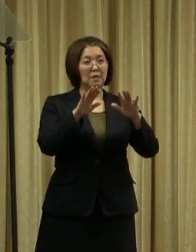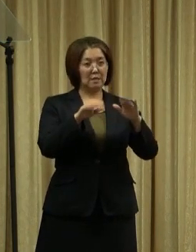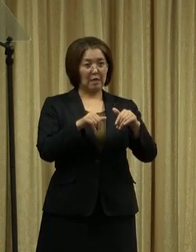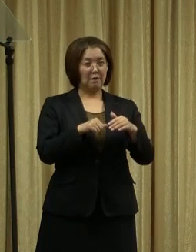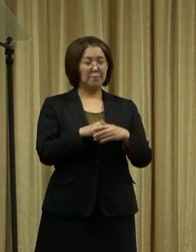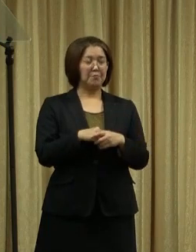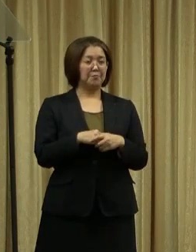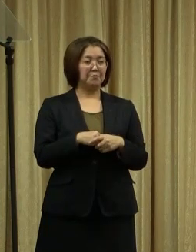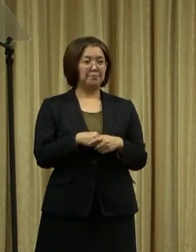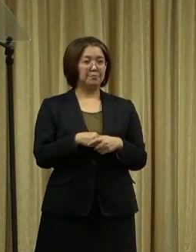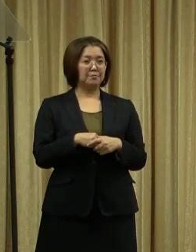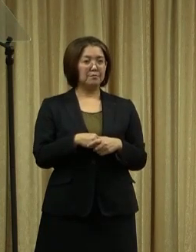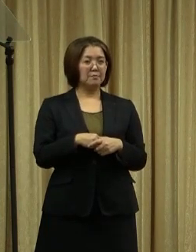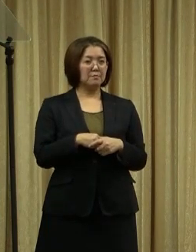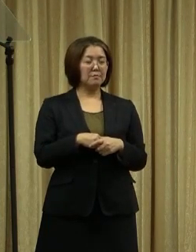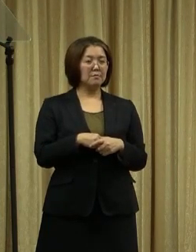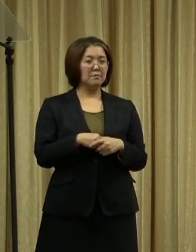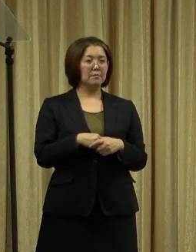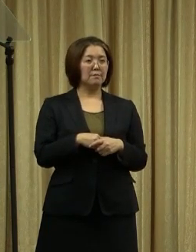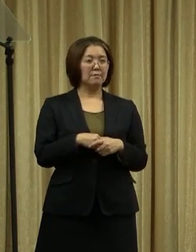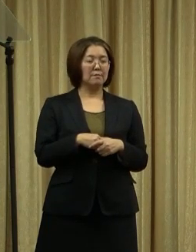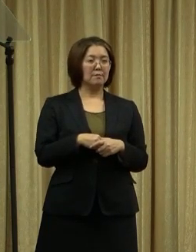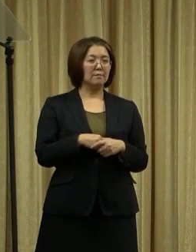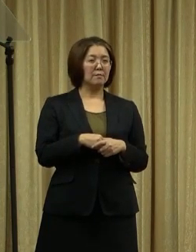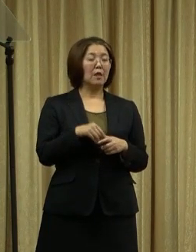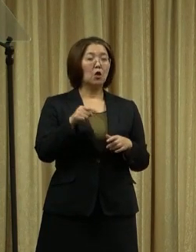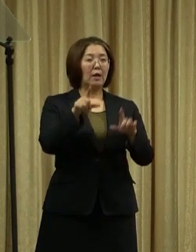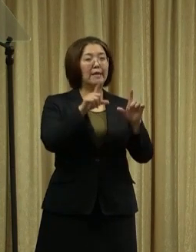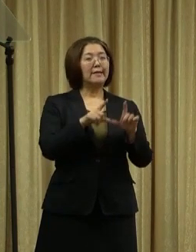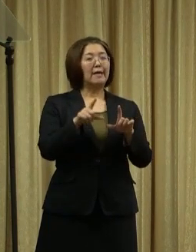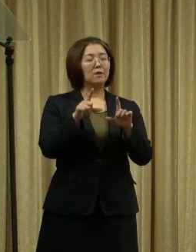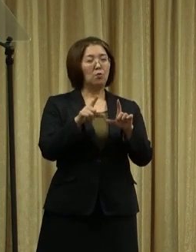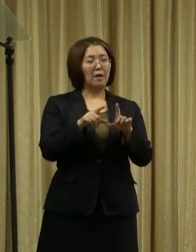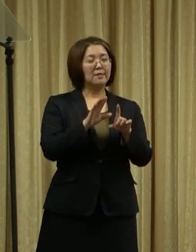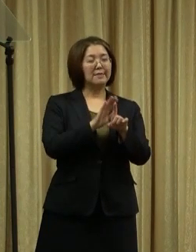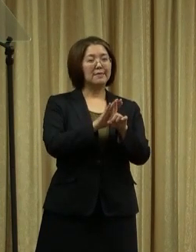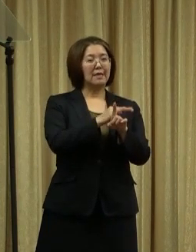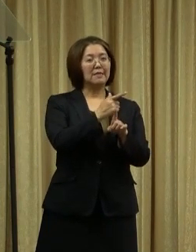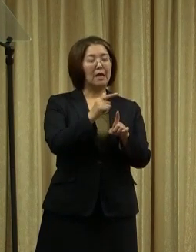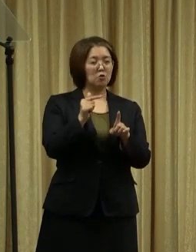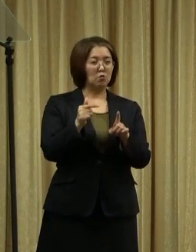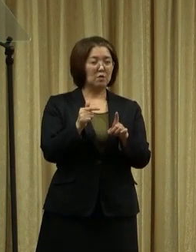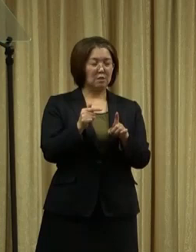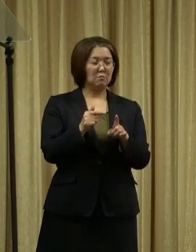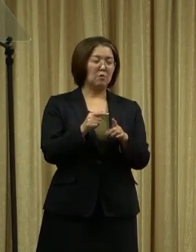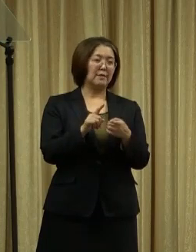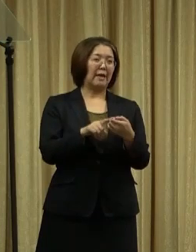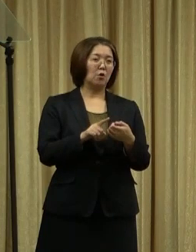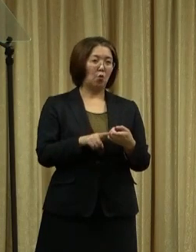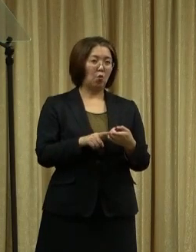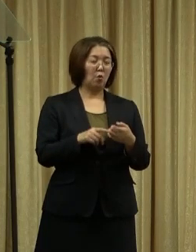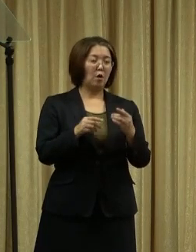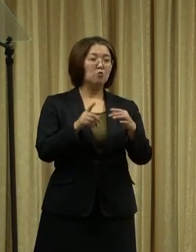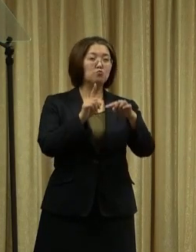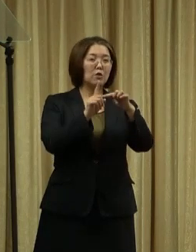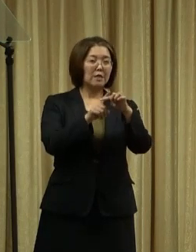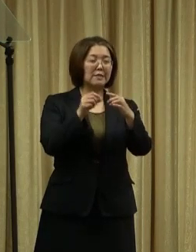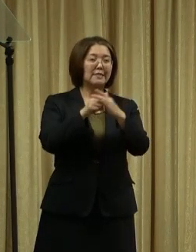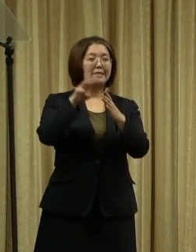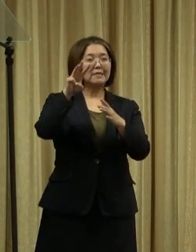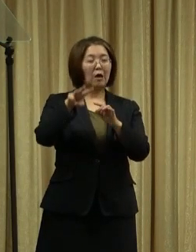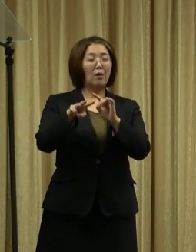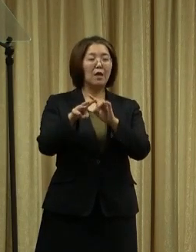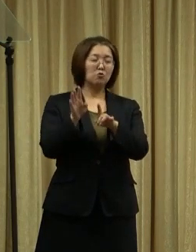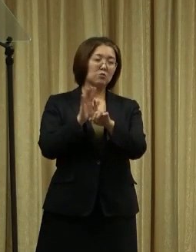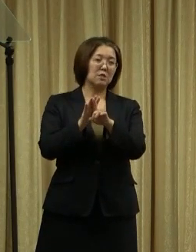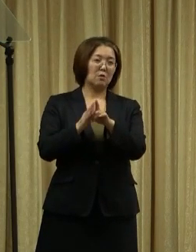っしゃるようにその中それは生業支援などに対応する予算ですけども、プラス石川県の支援というものも組み入れました